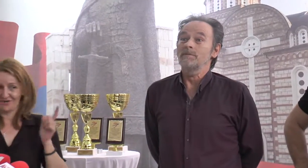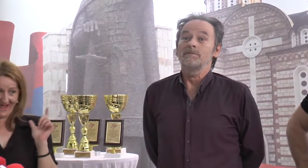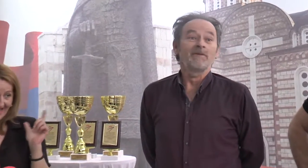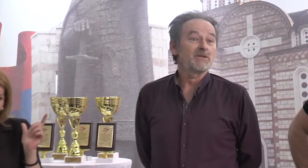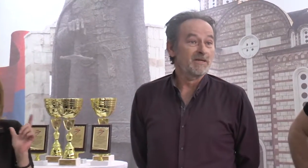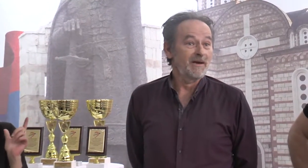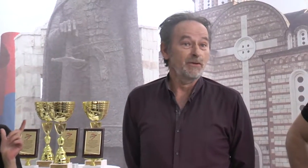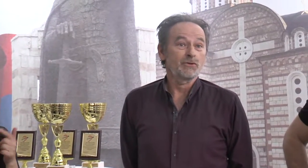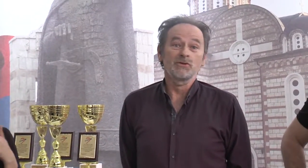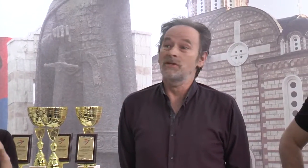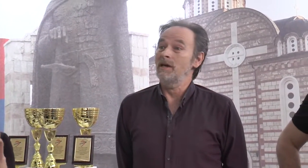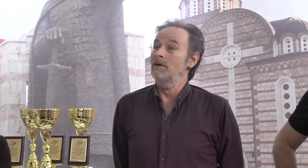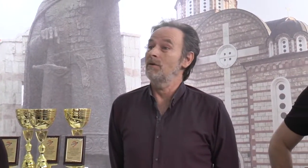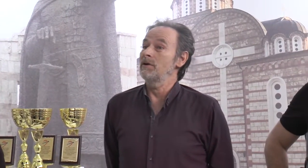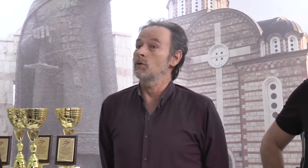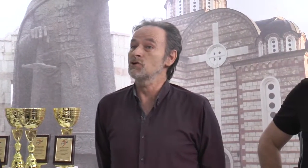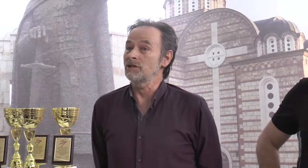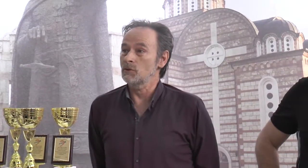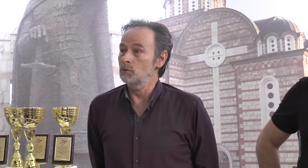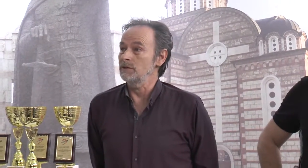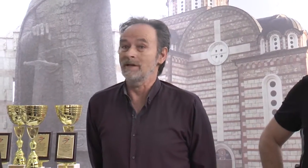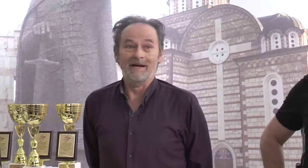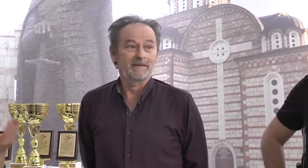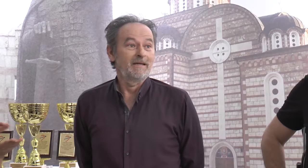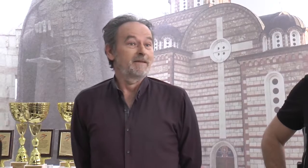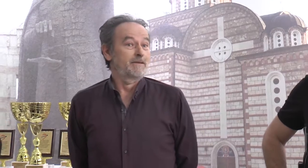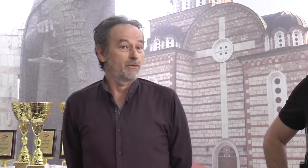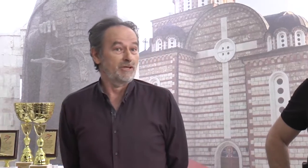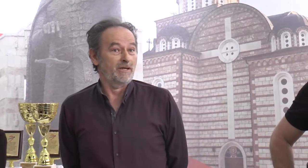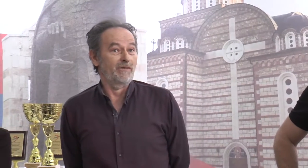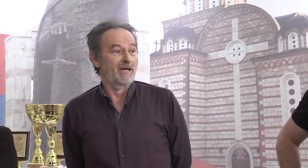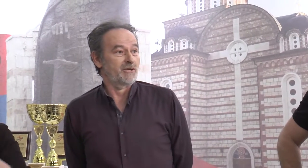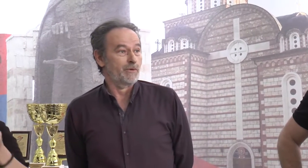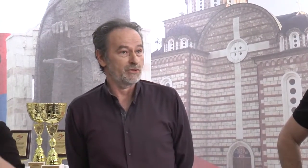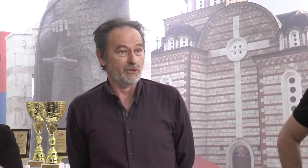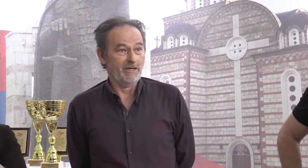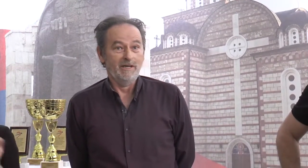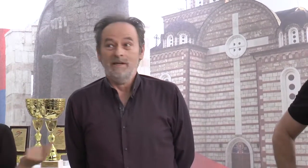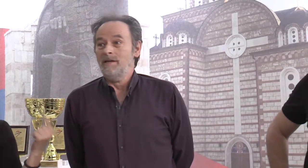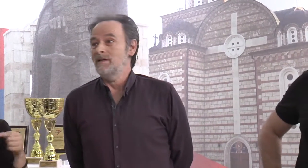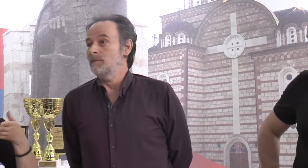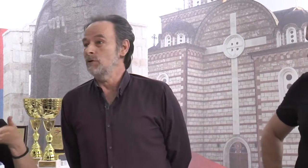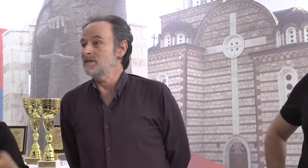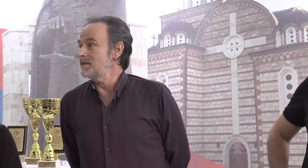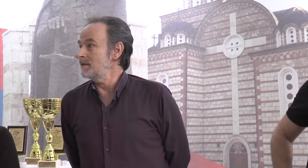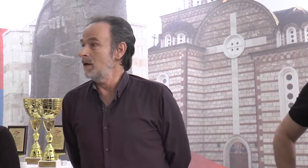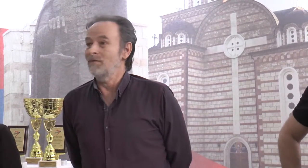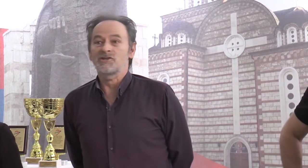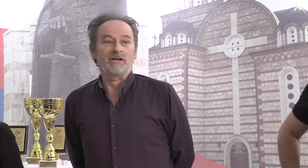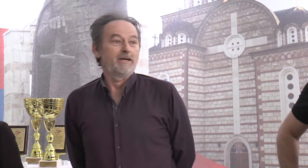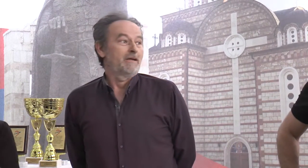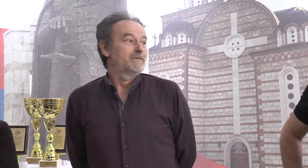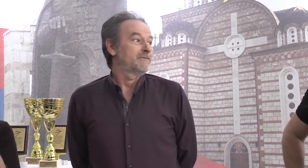Takođe bi vam se zahvalio što ste uložili trud i rad da dođete na ove naše prostore i da nam donesete